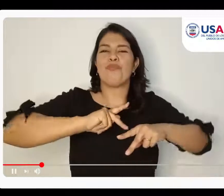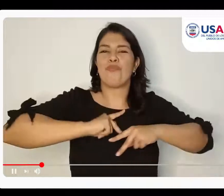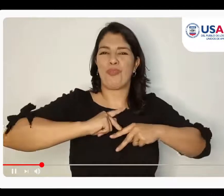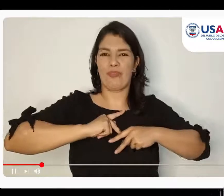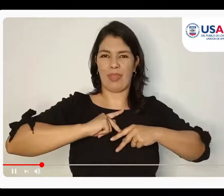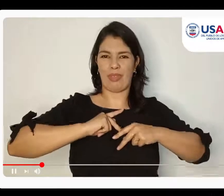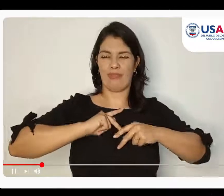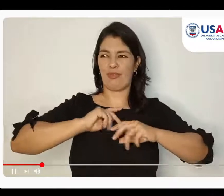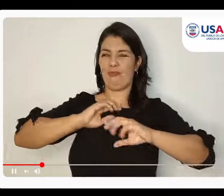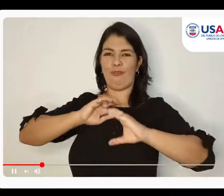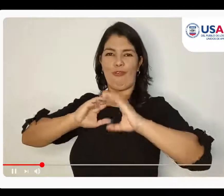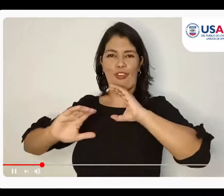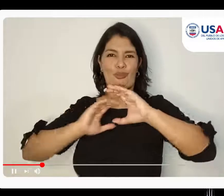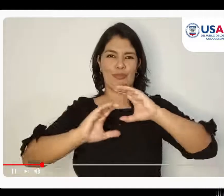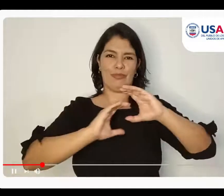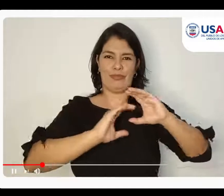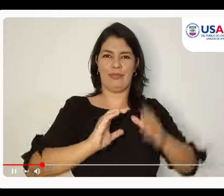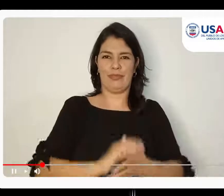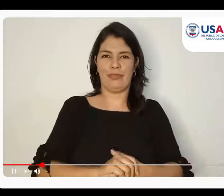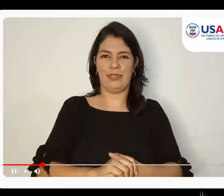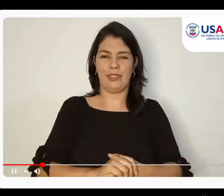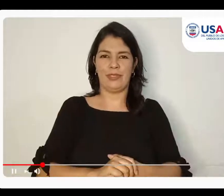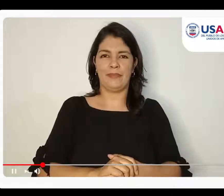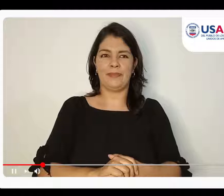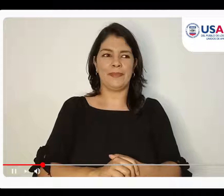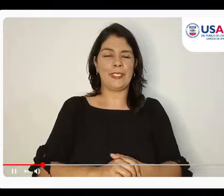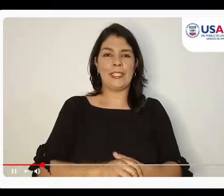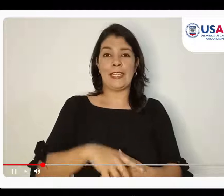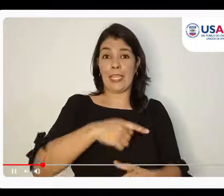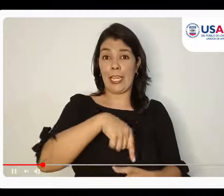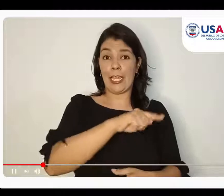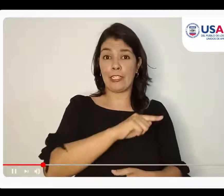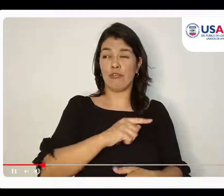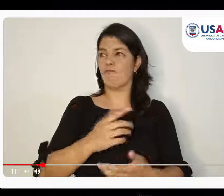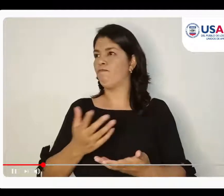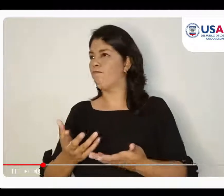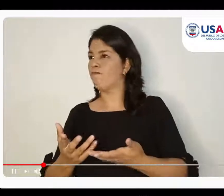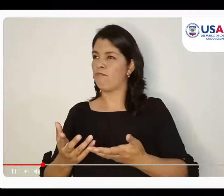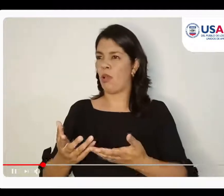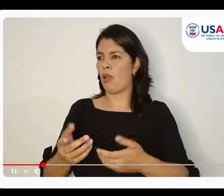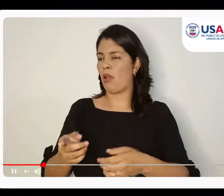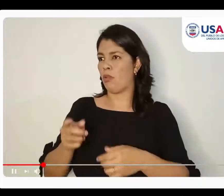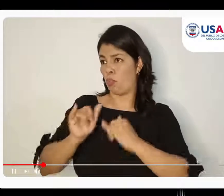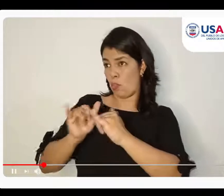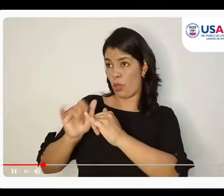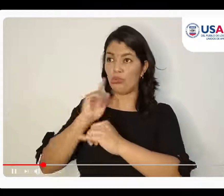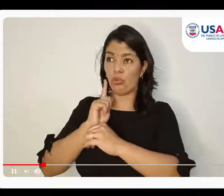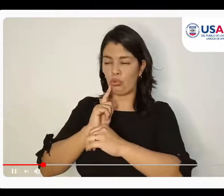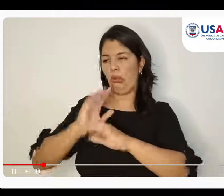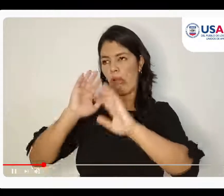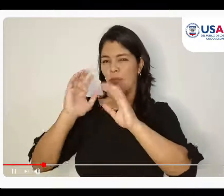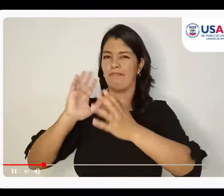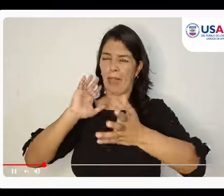auditiva o sordos. Esto les permite tener una comunicación efectiva entre